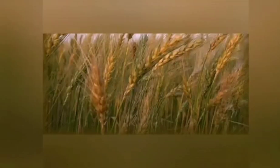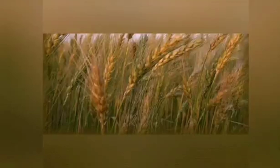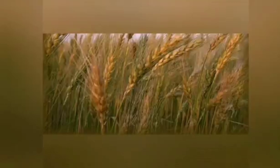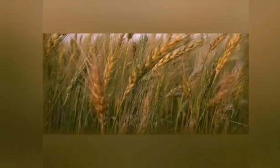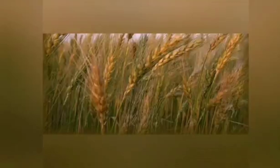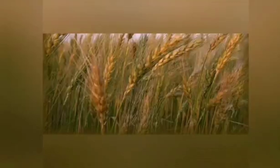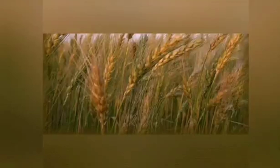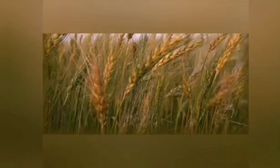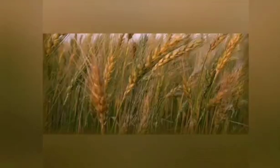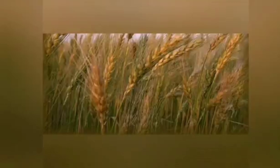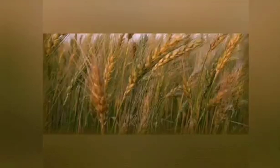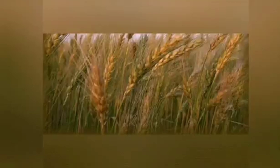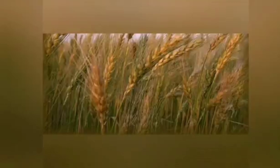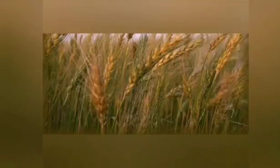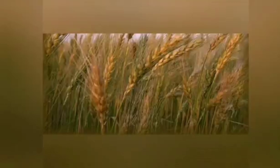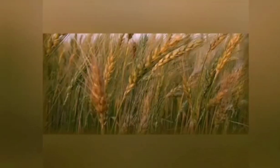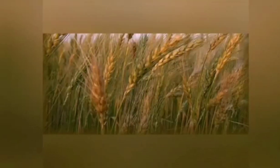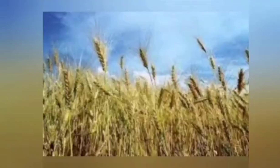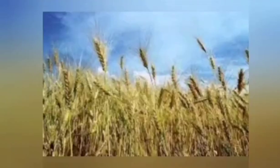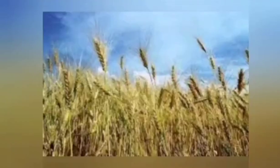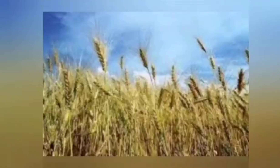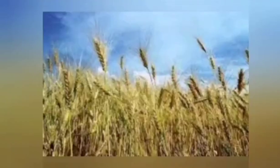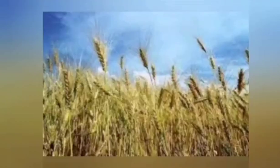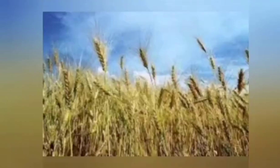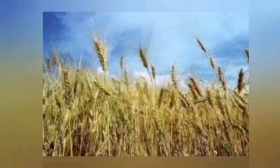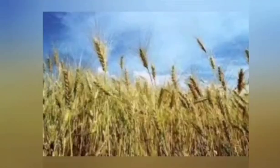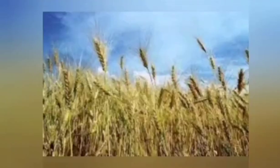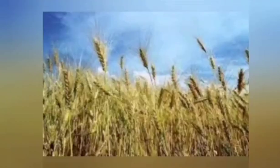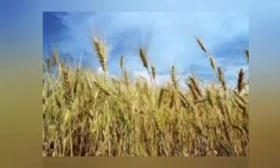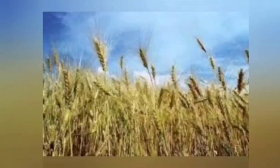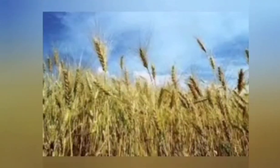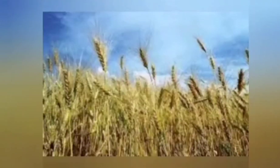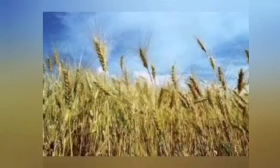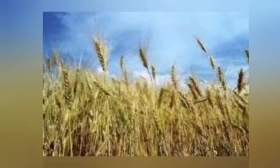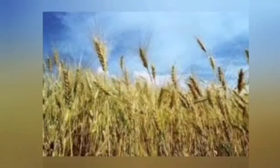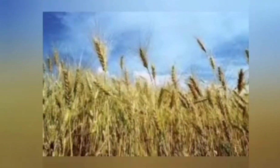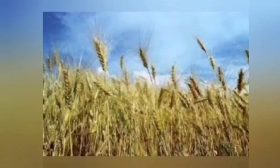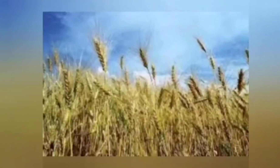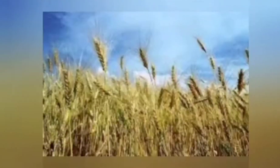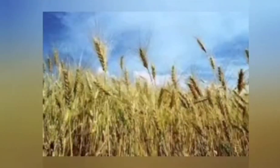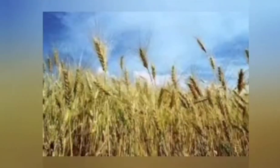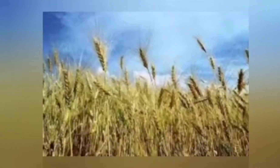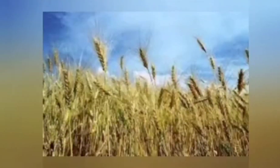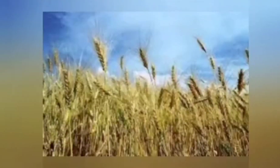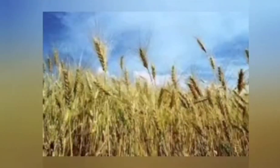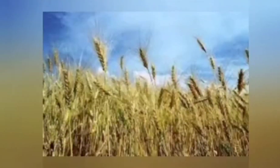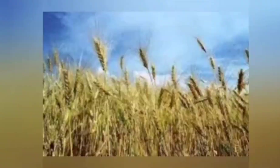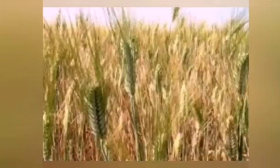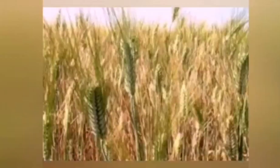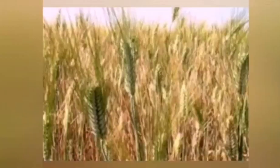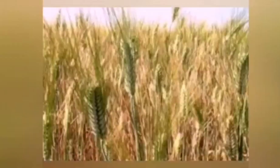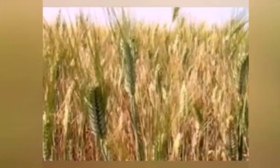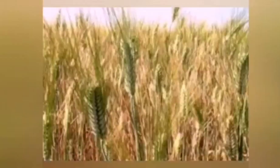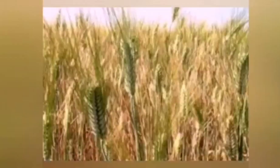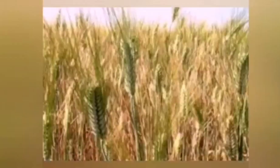Muitos julgam os outros que não são tão puros e santos quanto ele, como o joio no meio do povo de